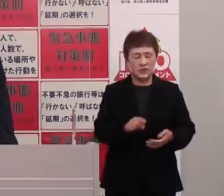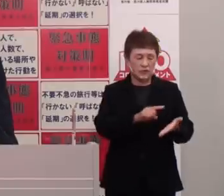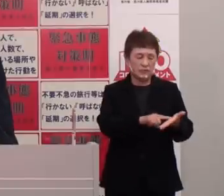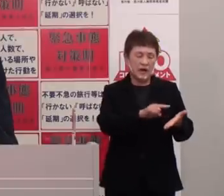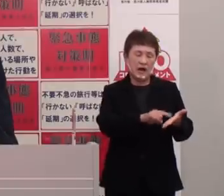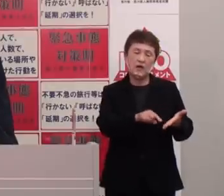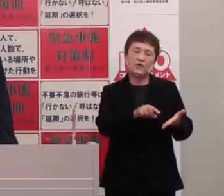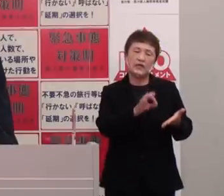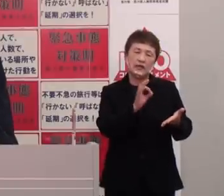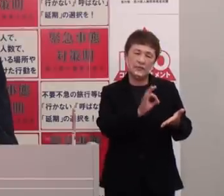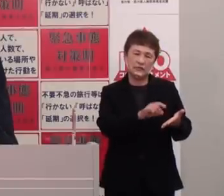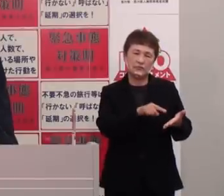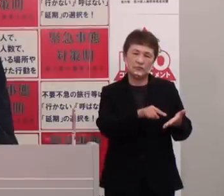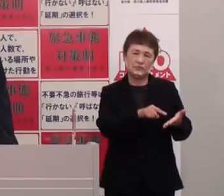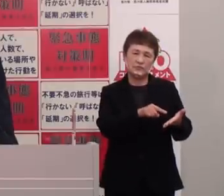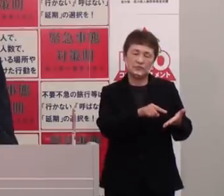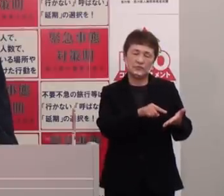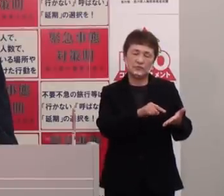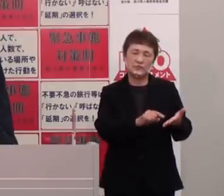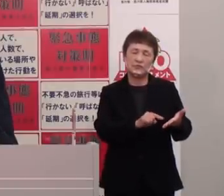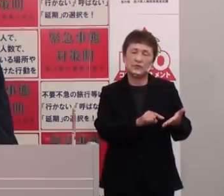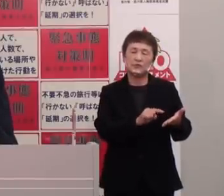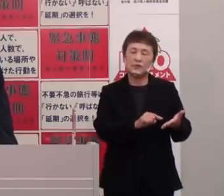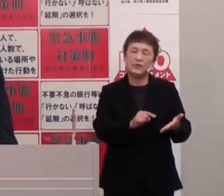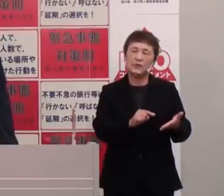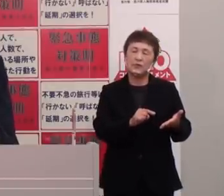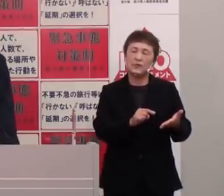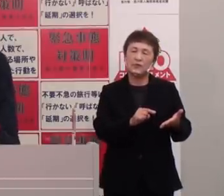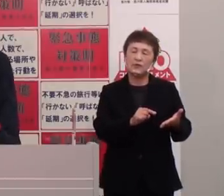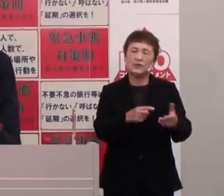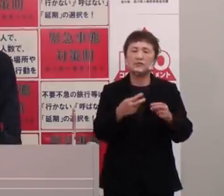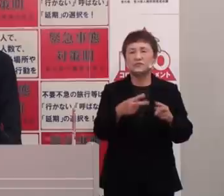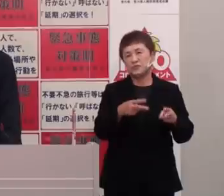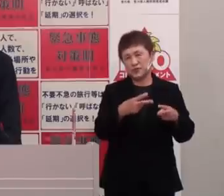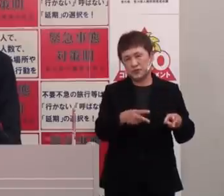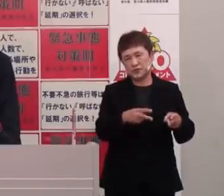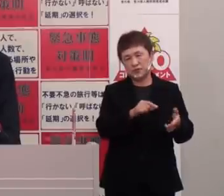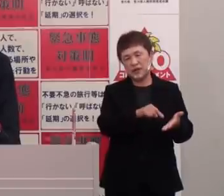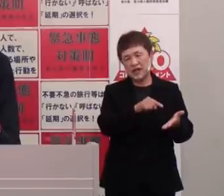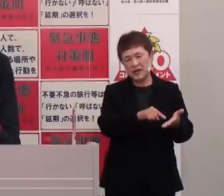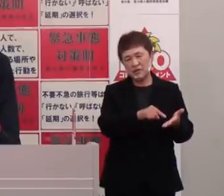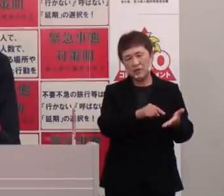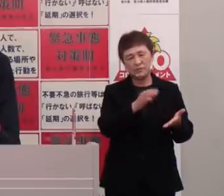る、そういうニュースである